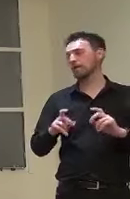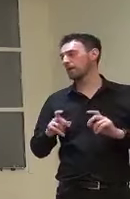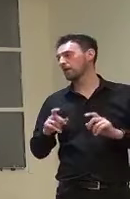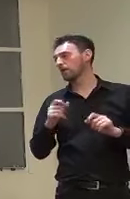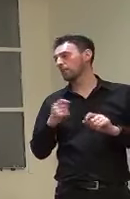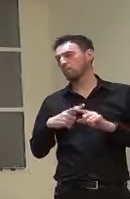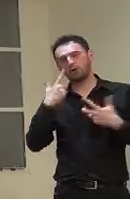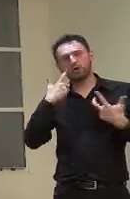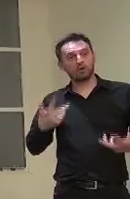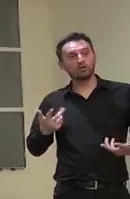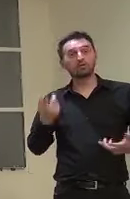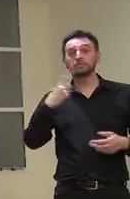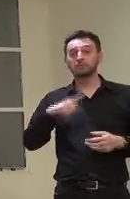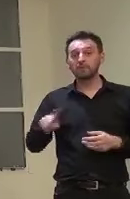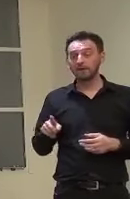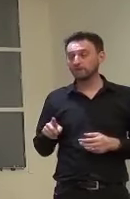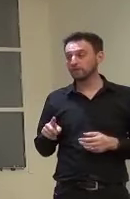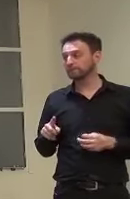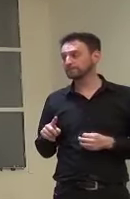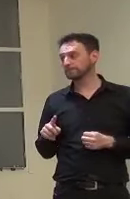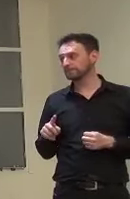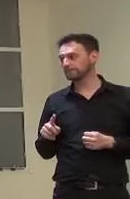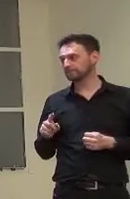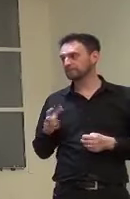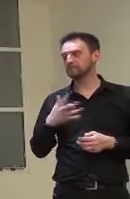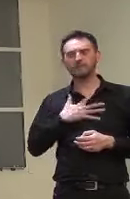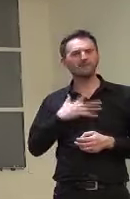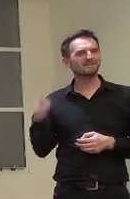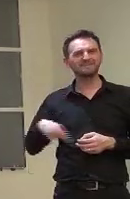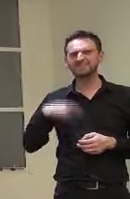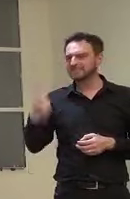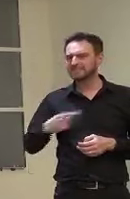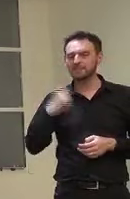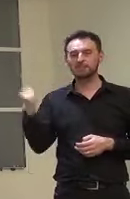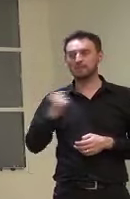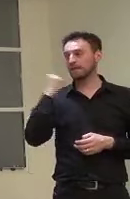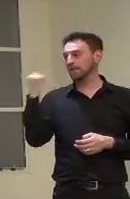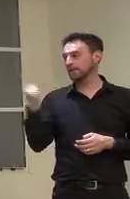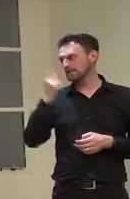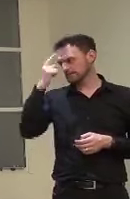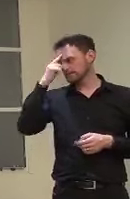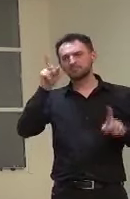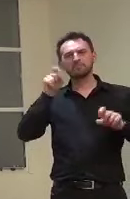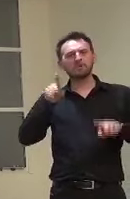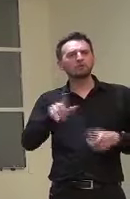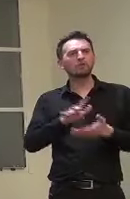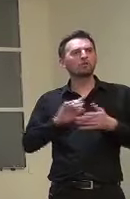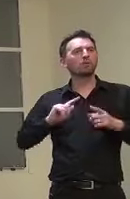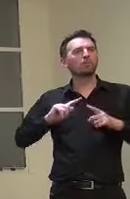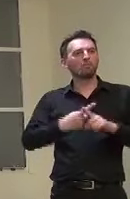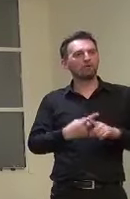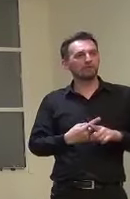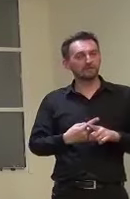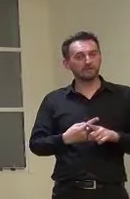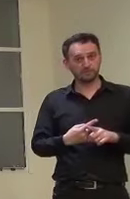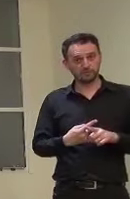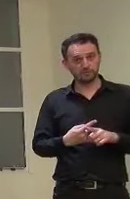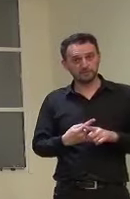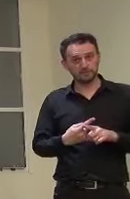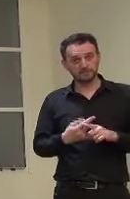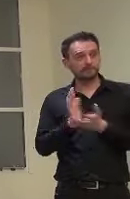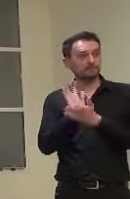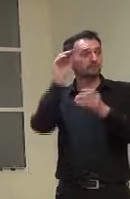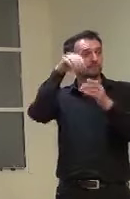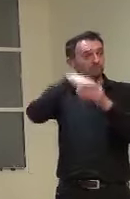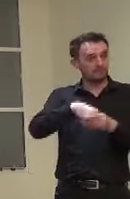sin embargo para mí siempre es importante hacerle la pregunta sobre lo político que viaja en la implementación